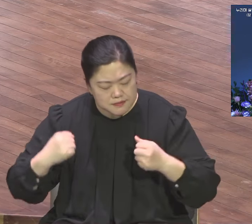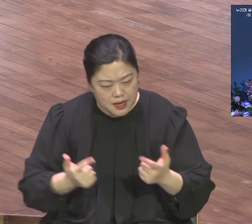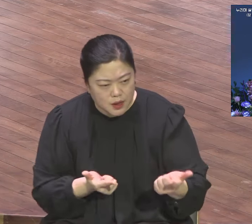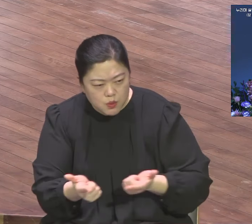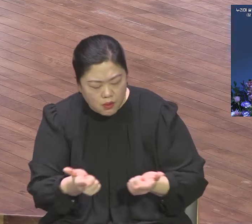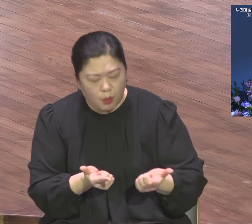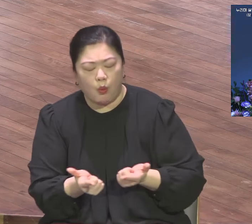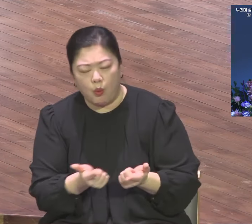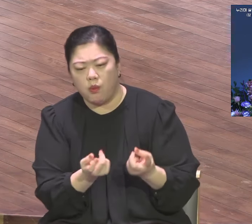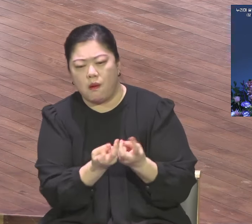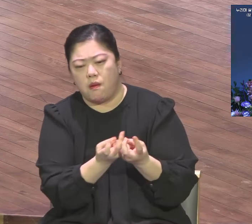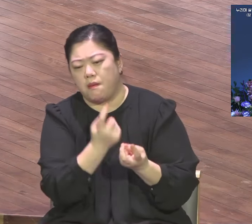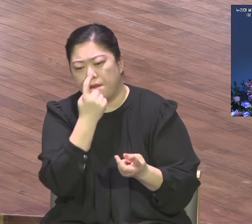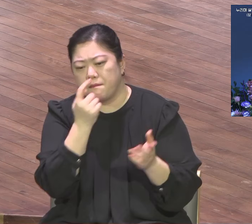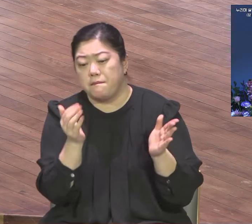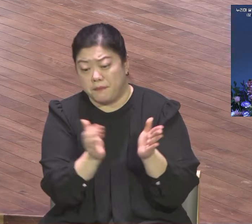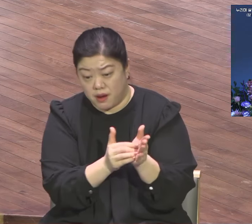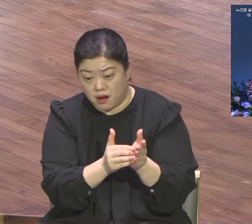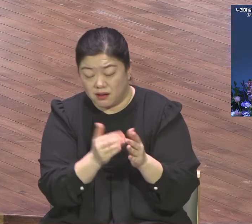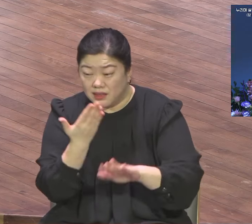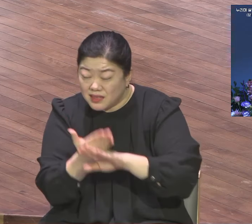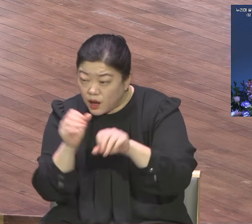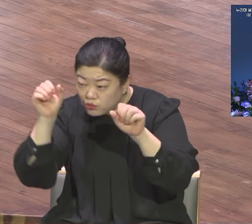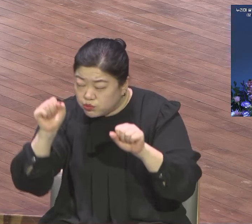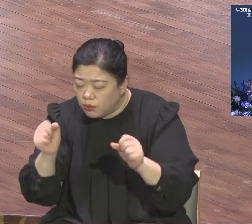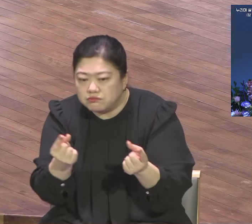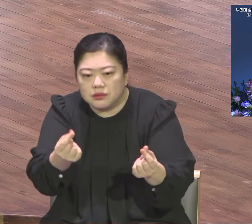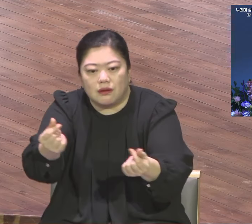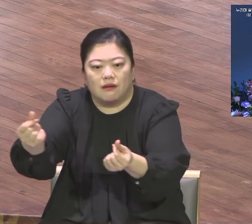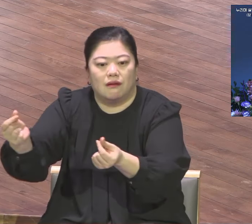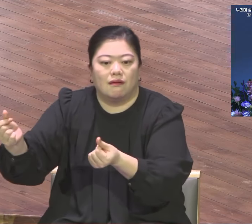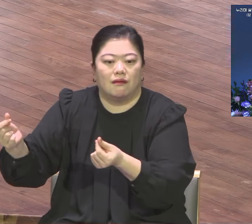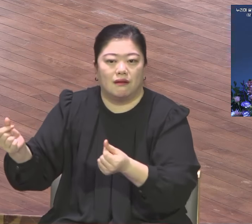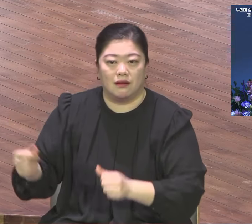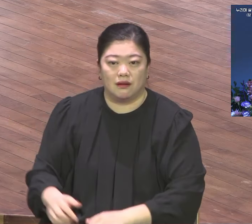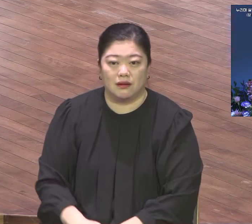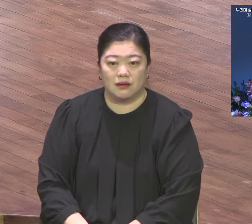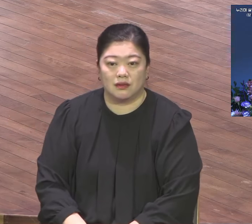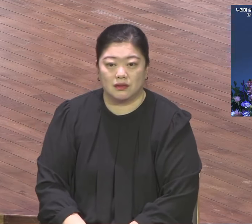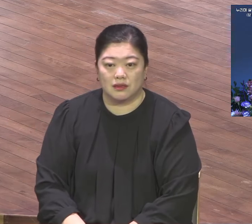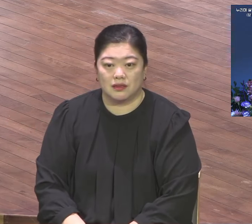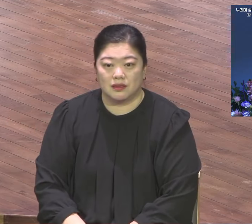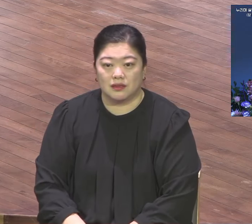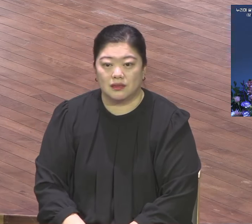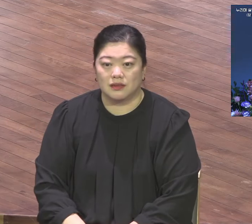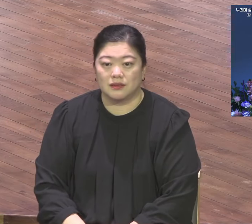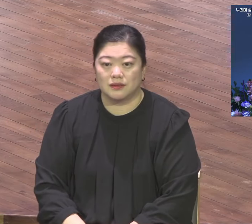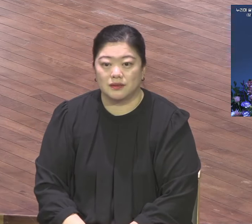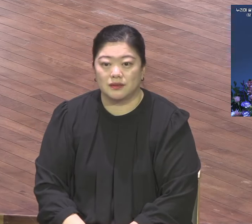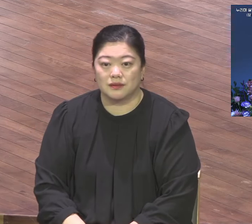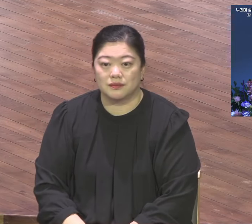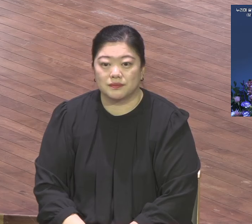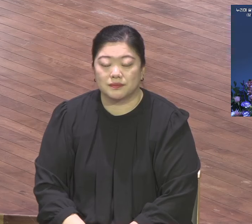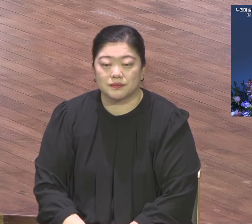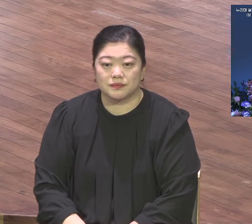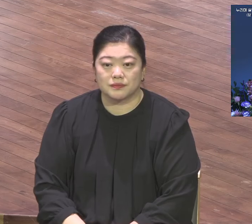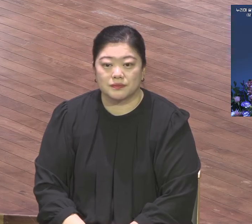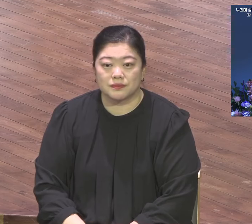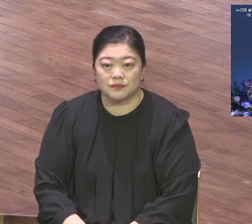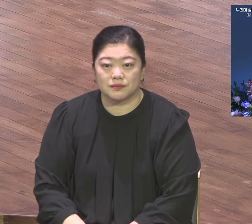기술 모든 게 유연해야 돼 이런 고양이 보세요 던져보세요 여기 던져보라고요 다치는 거 안